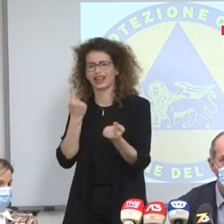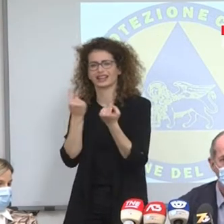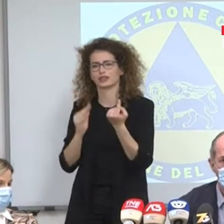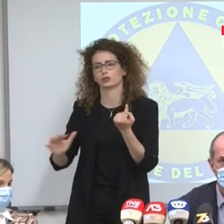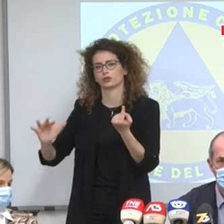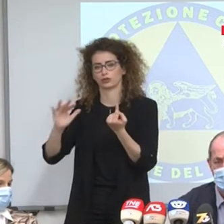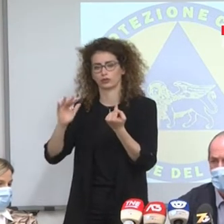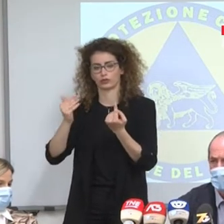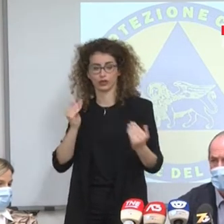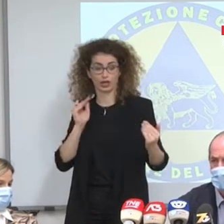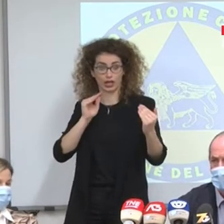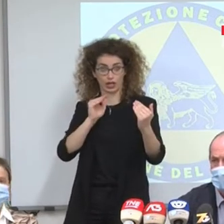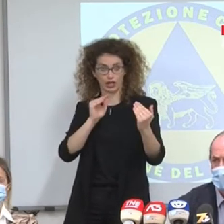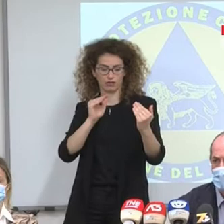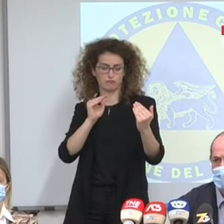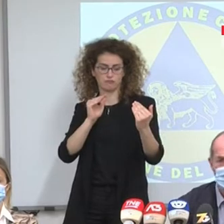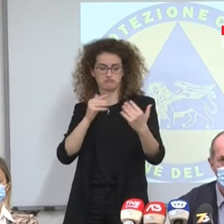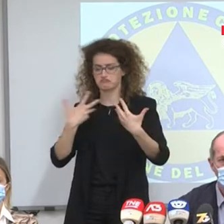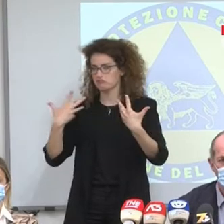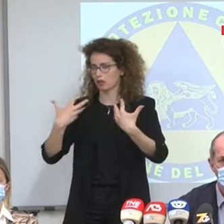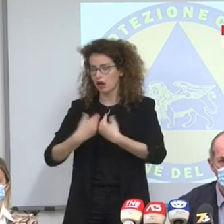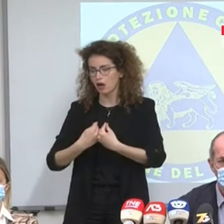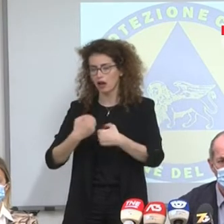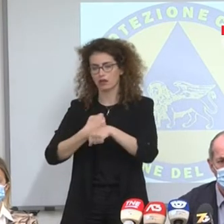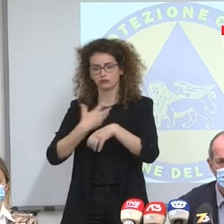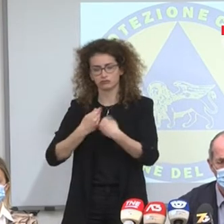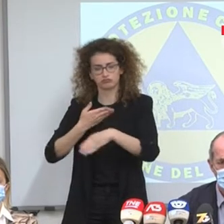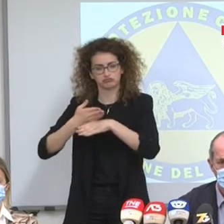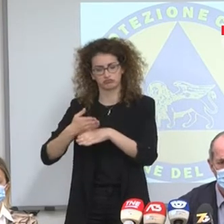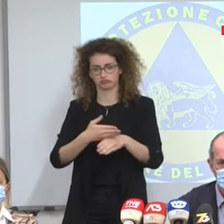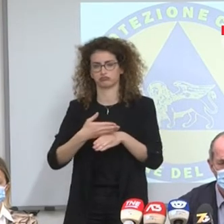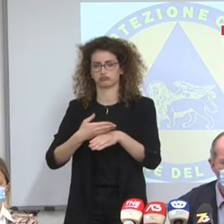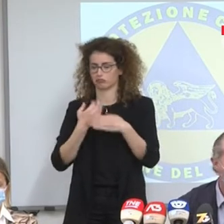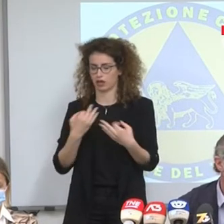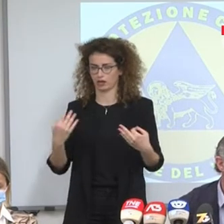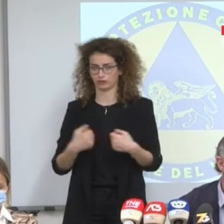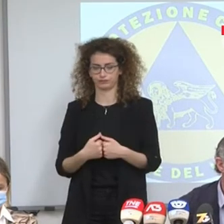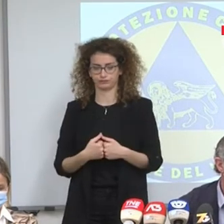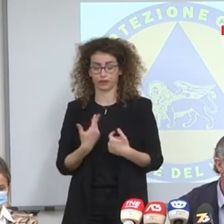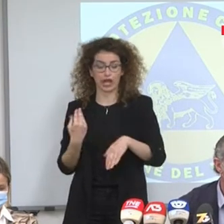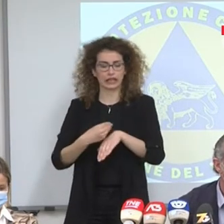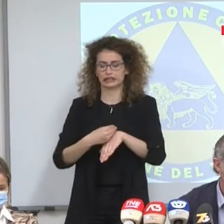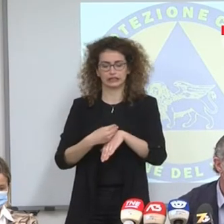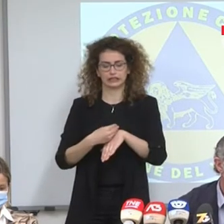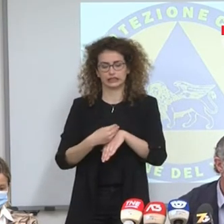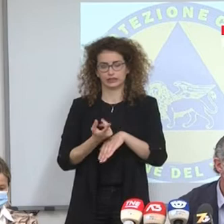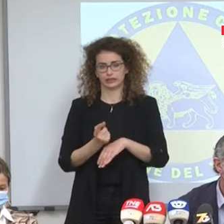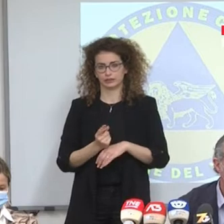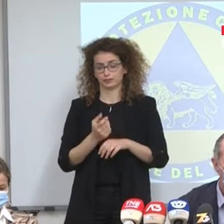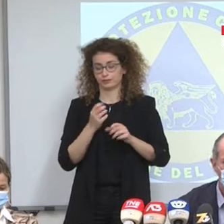sereno nell'affrontare assieme tutta questa partita. Non posso aggiungere altro,